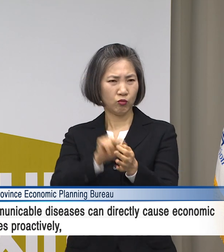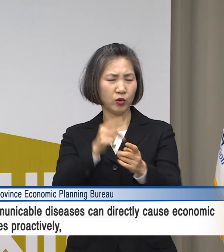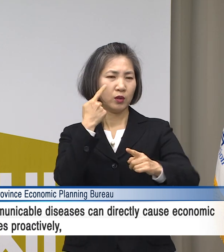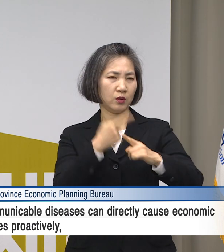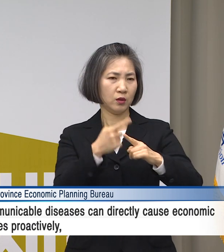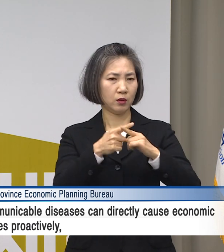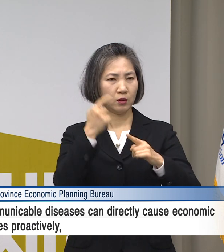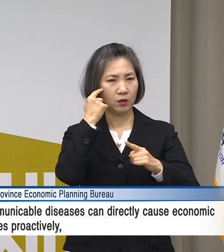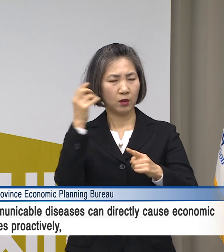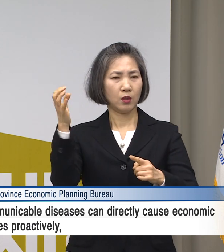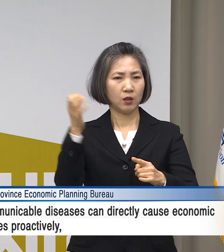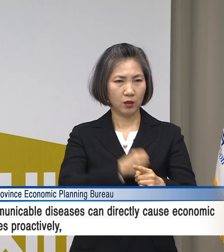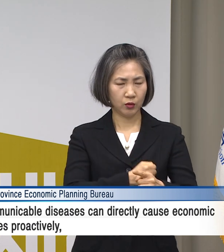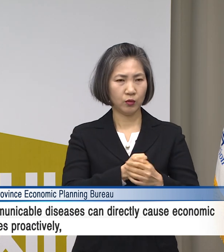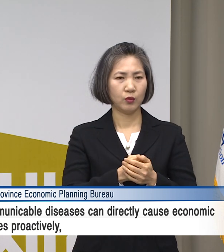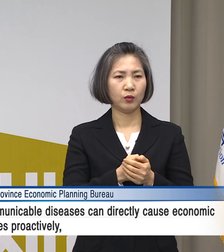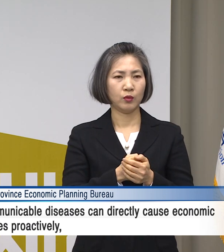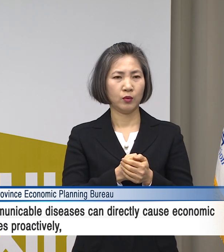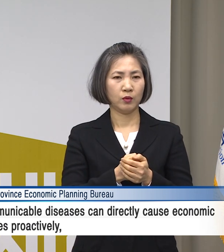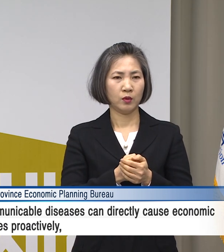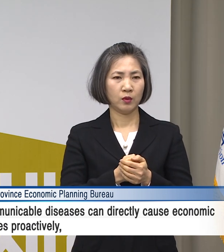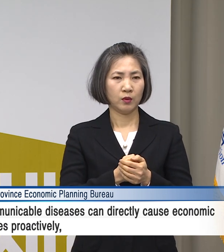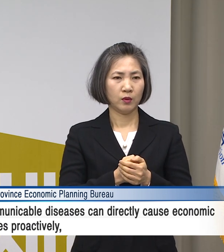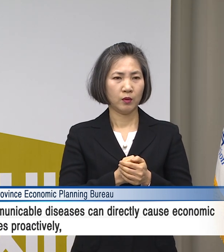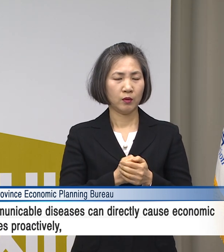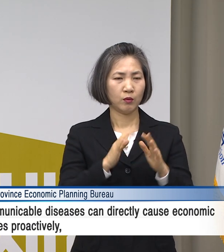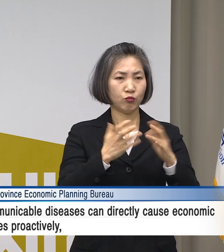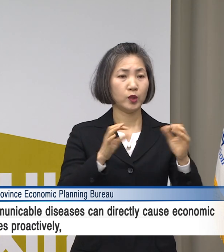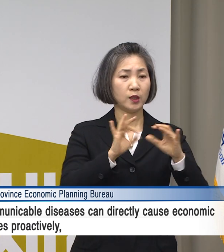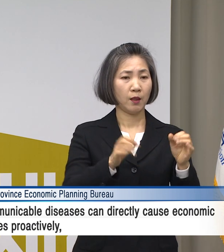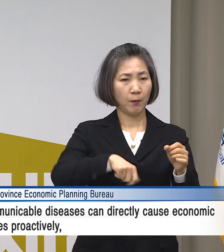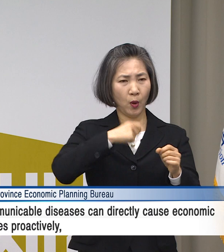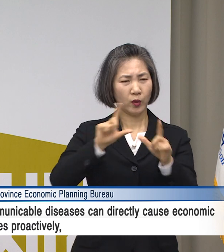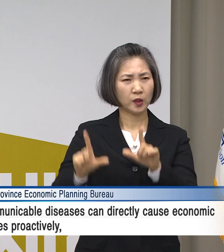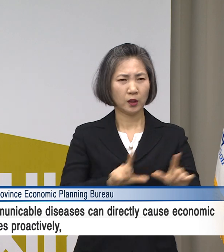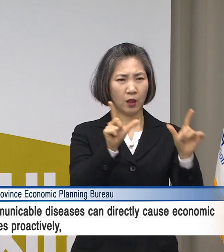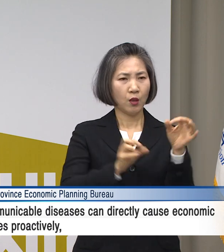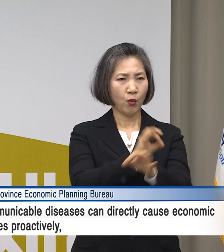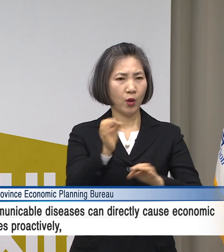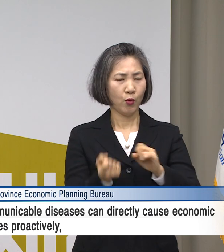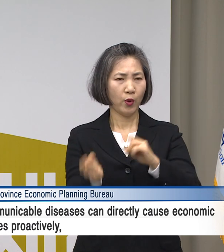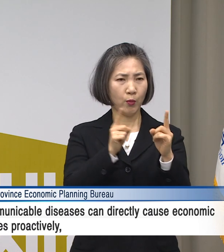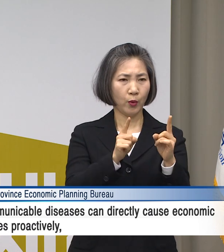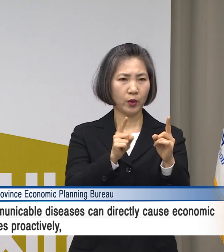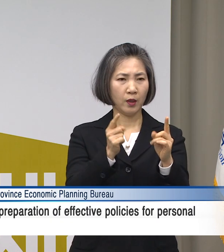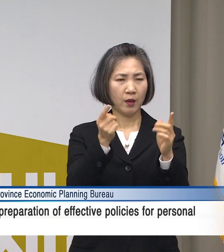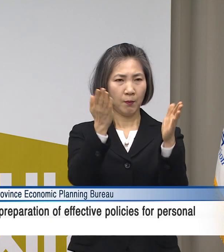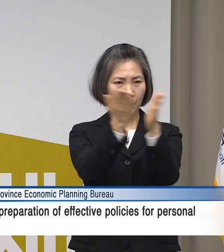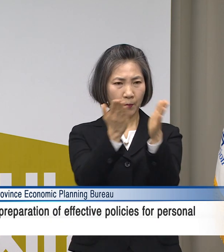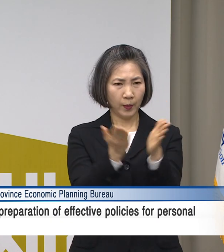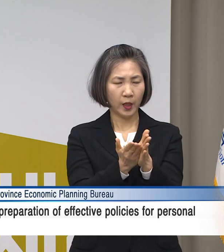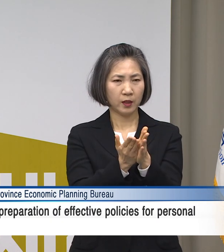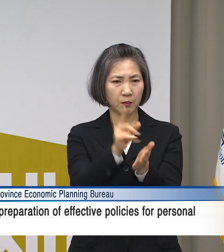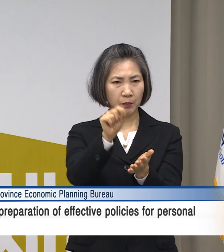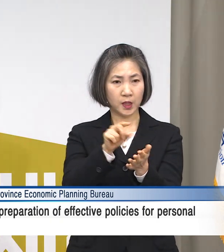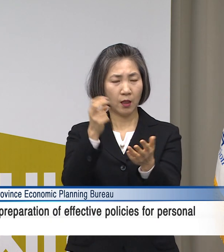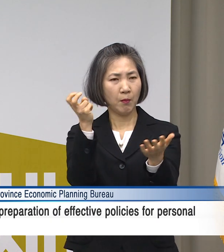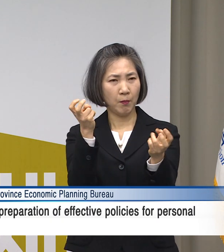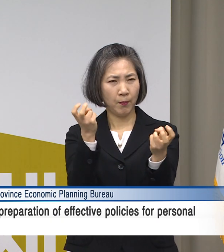문제와 직결된다는 인식을 가지고 민생 경제 회복을 위해 상황에 맞는 핀셋 정책을